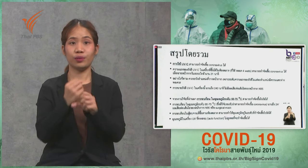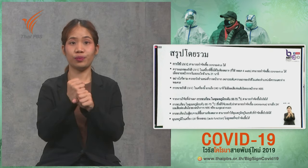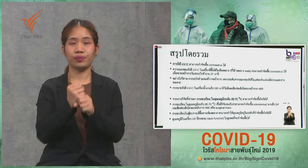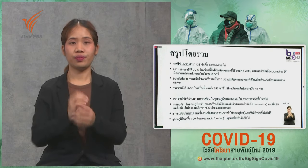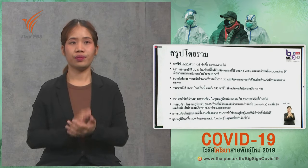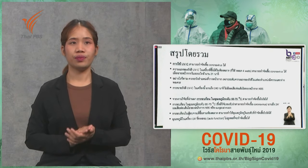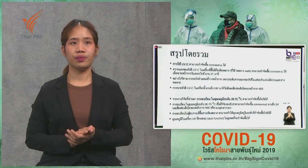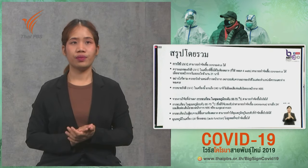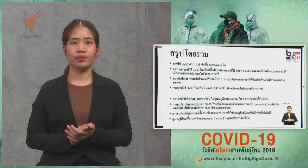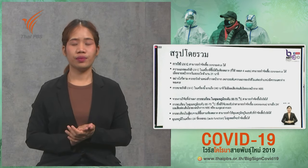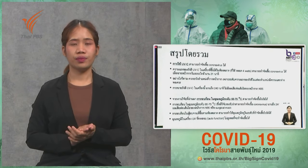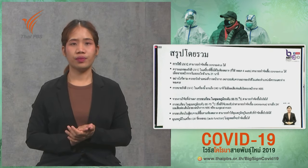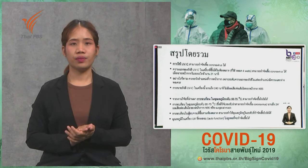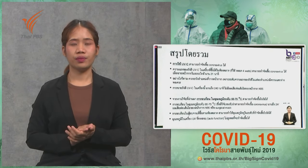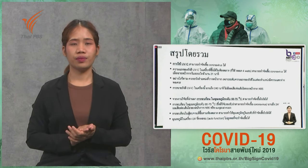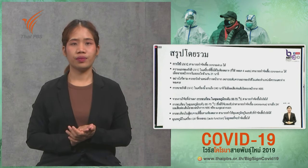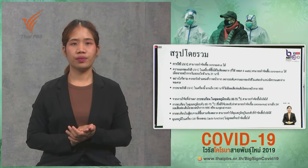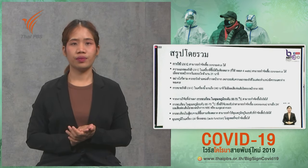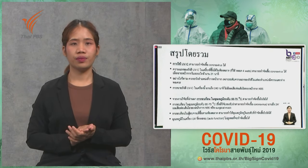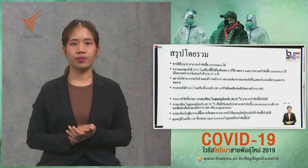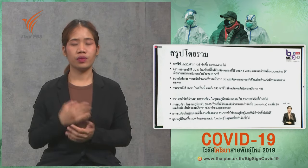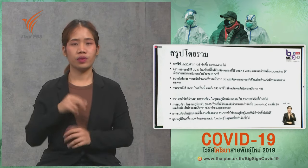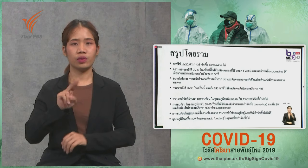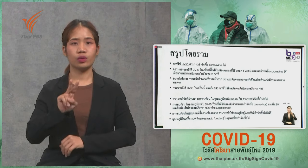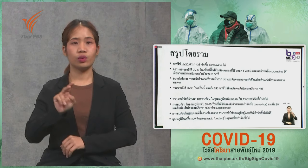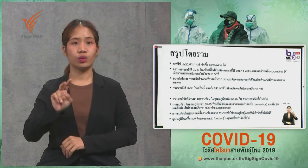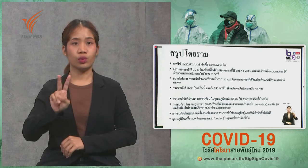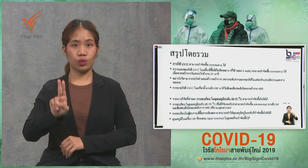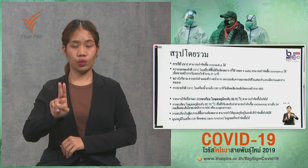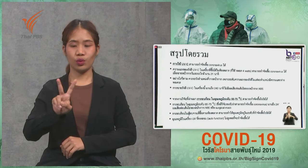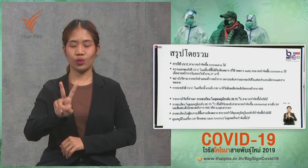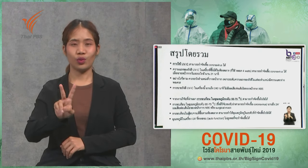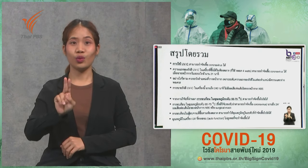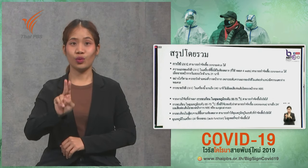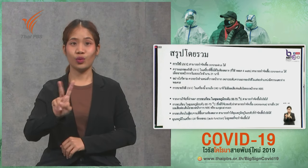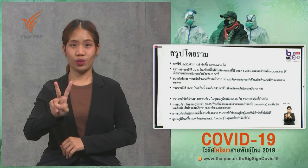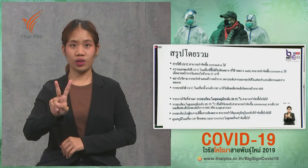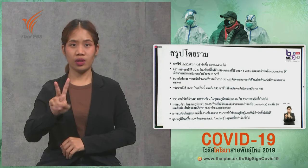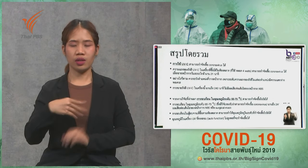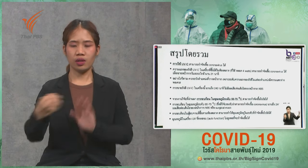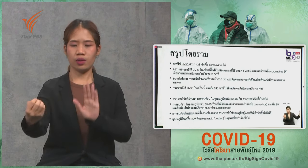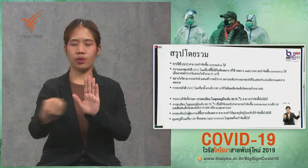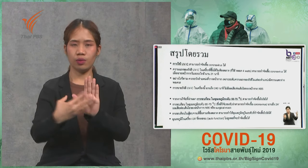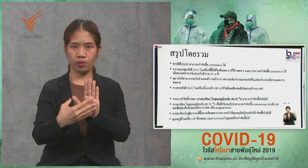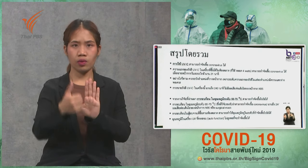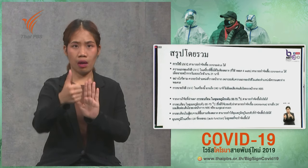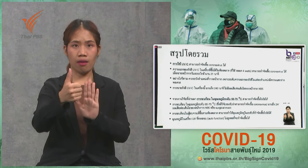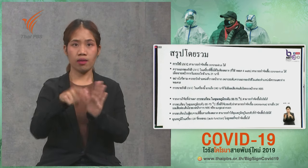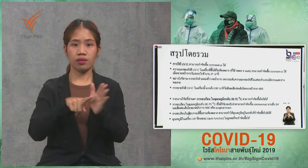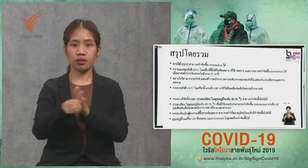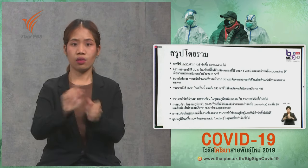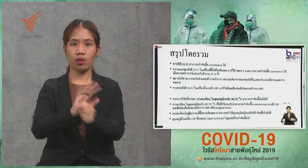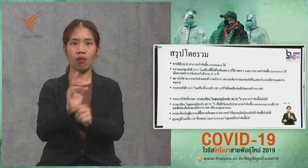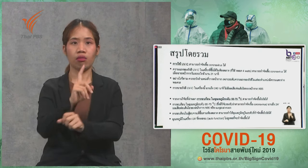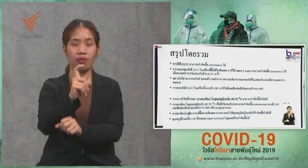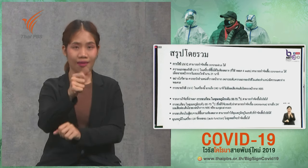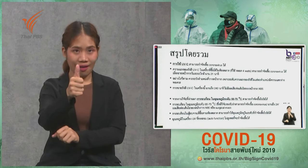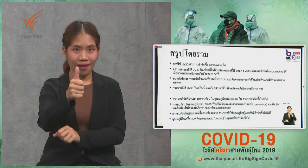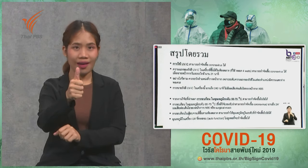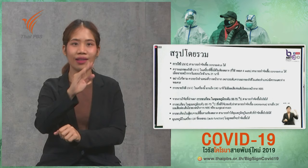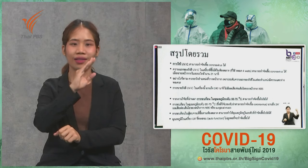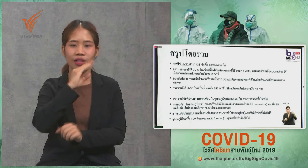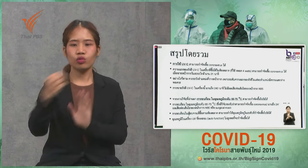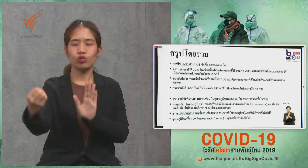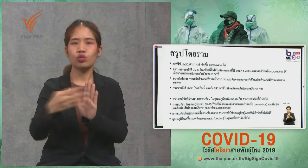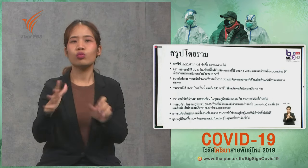นะครับก็คือว่า UV ฆ่าเชื้อได้นะครับถ้าฉายแสงเพียงพอนะครับแล้วก็ไม่ได้ทำร้